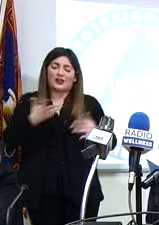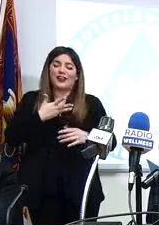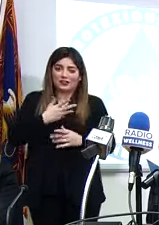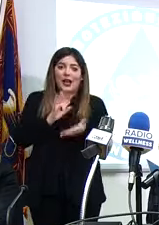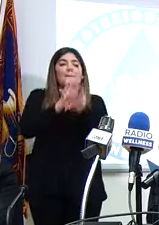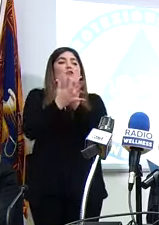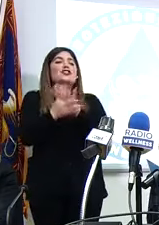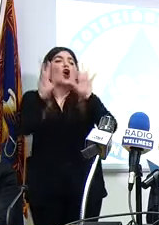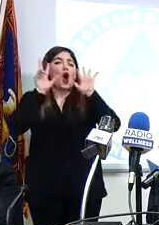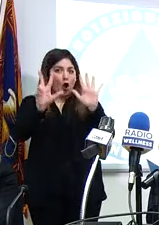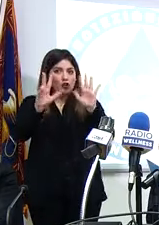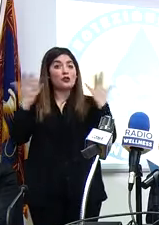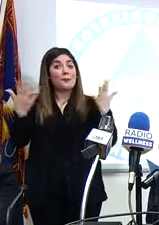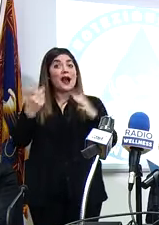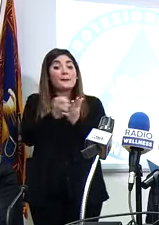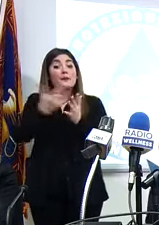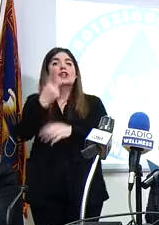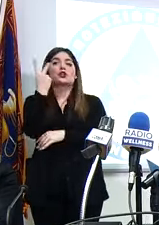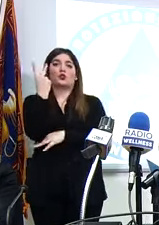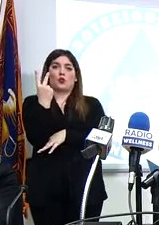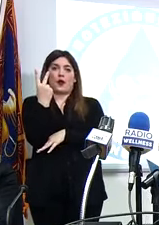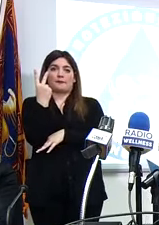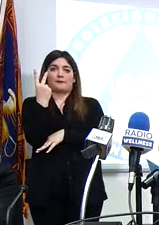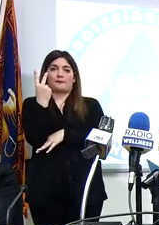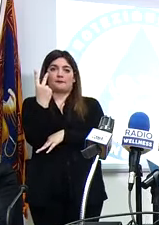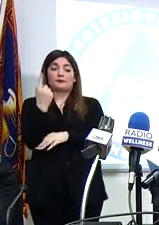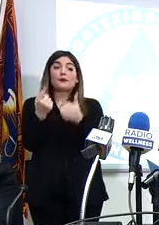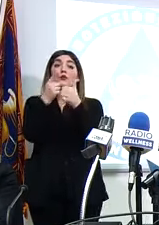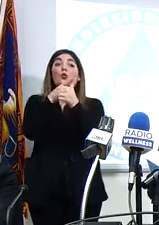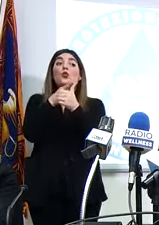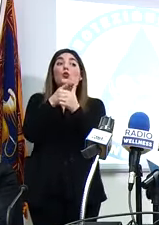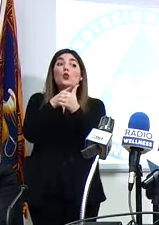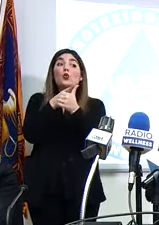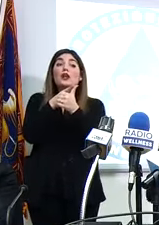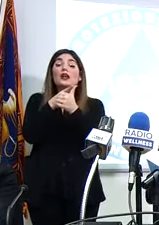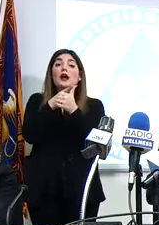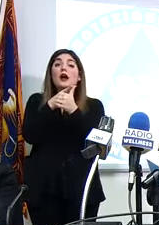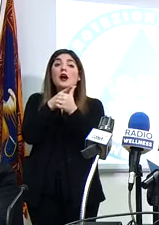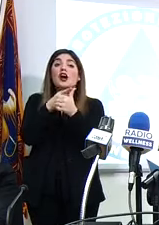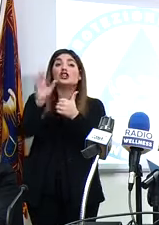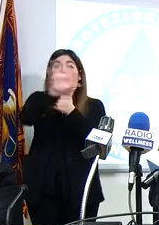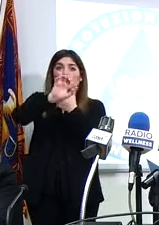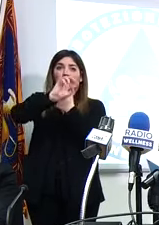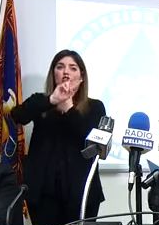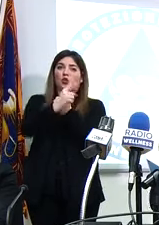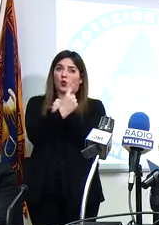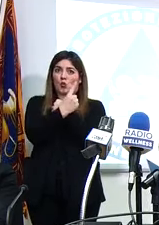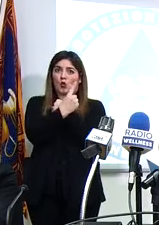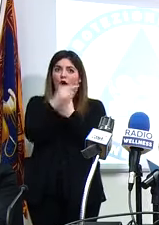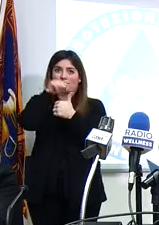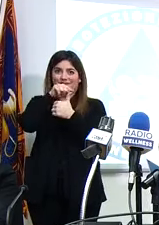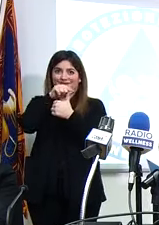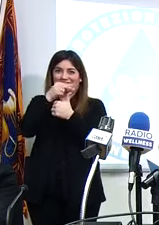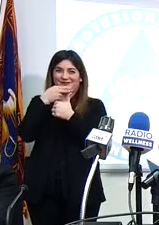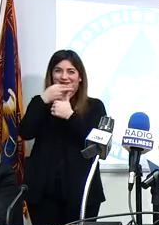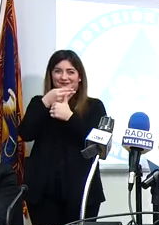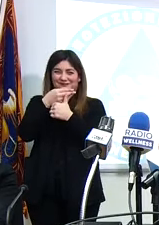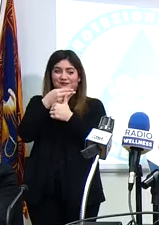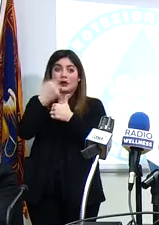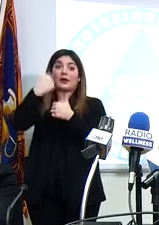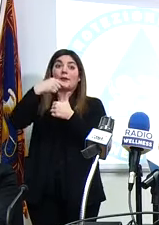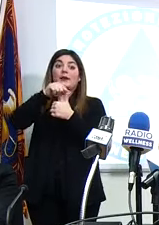sono due importanti. Una sul sito che lega il recettore, si chiama 501, che prima non si conosceva, che però è